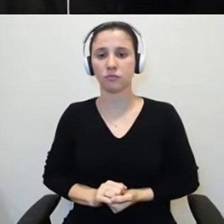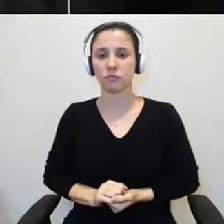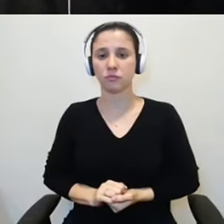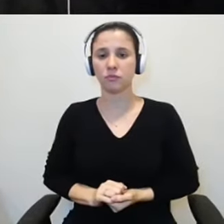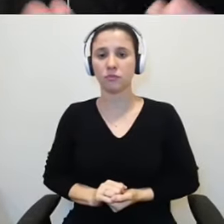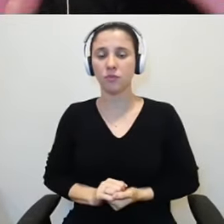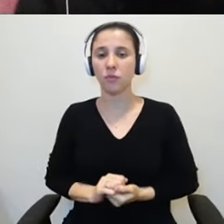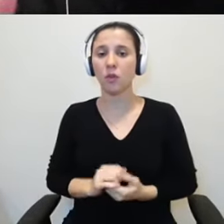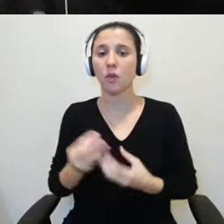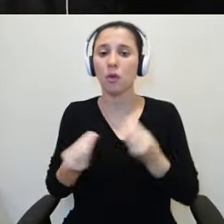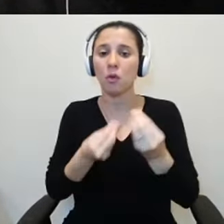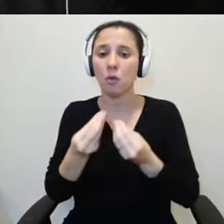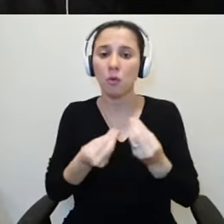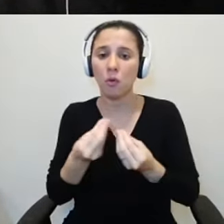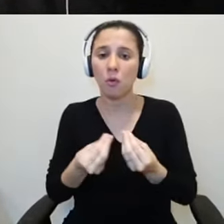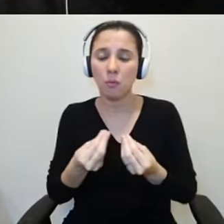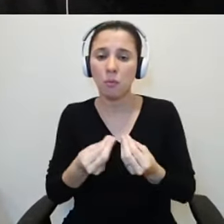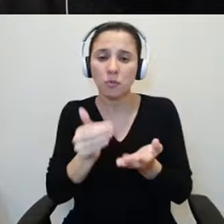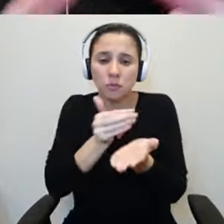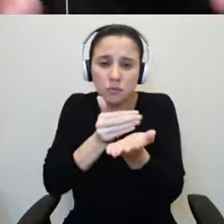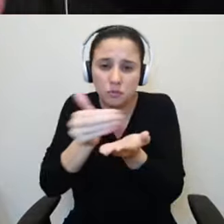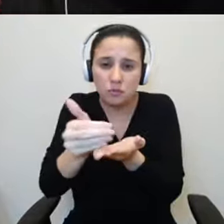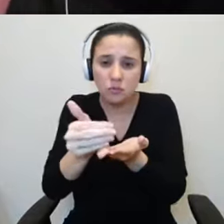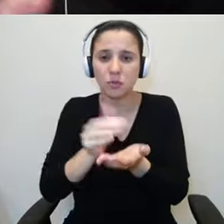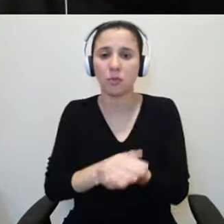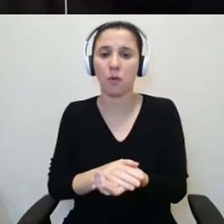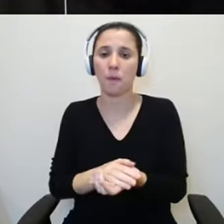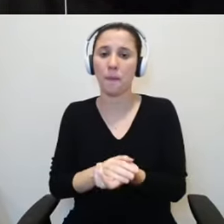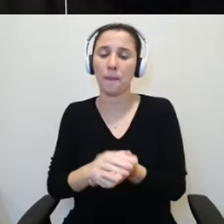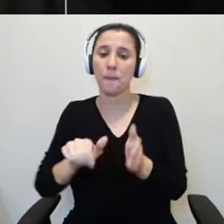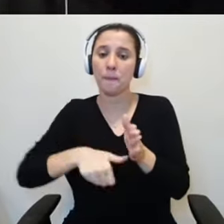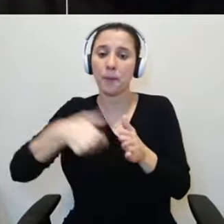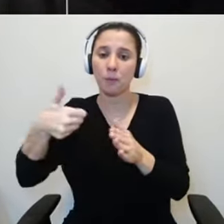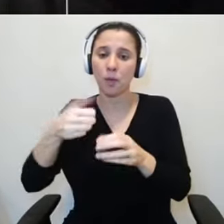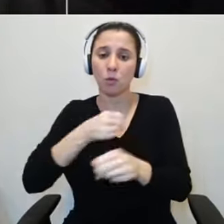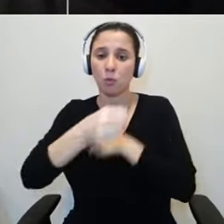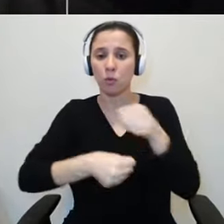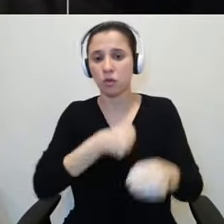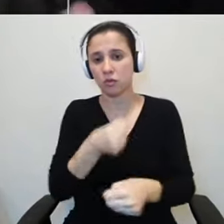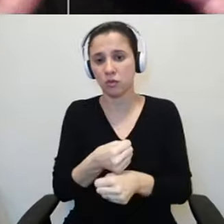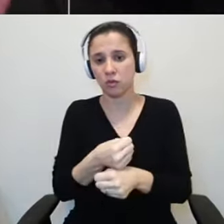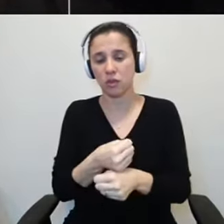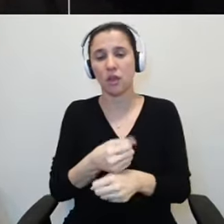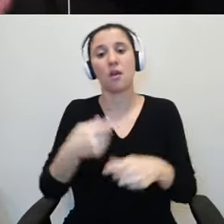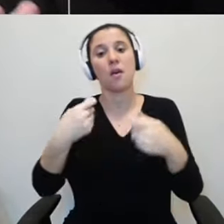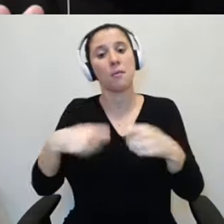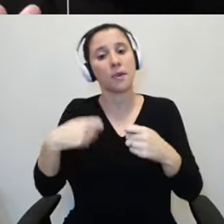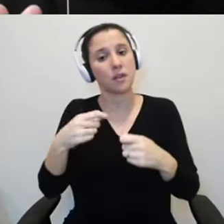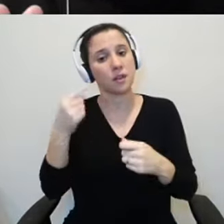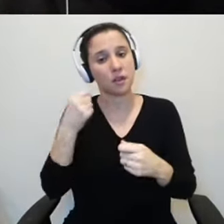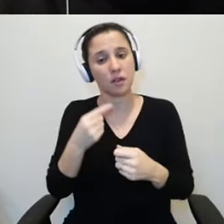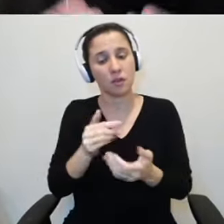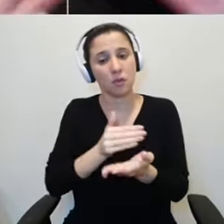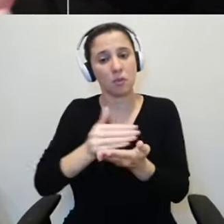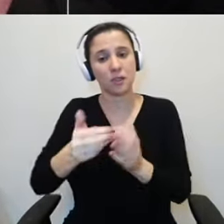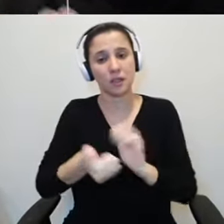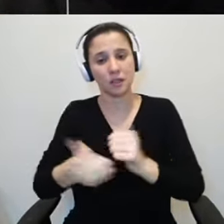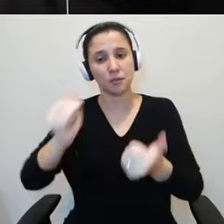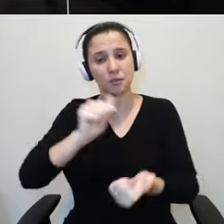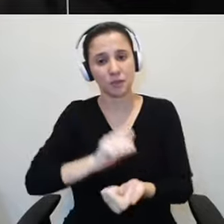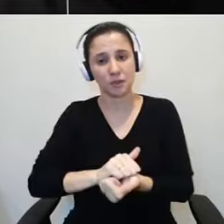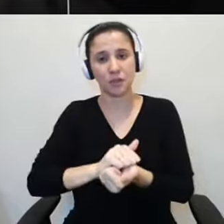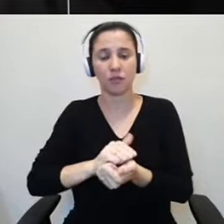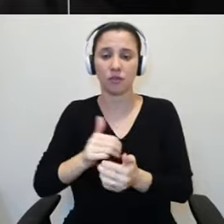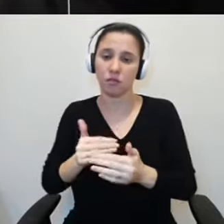ano? Pessoal, é justamente isso. A gente vai estar fazendo adaptações. Então, isso vai ser um processo que ele vai ser